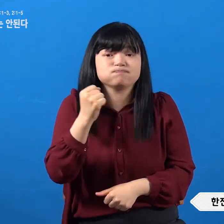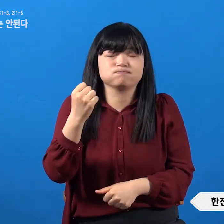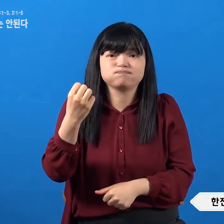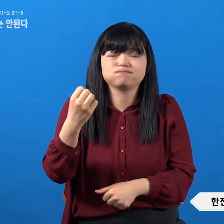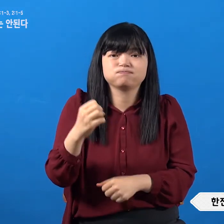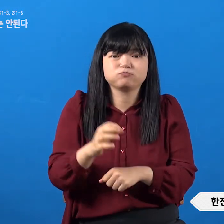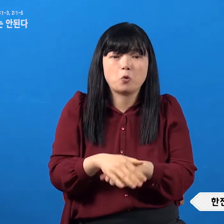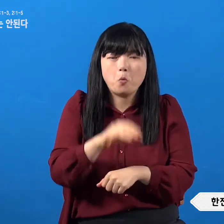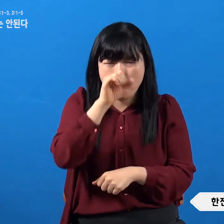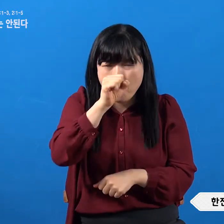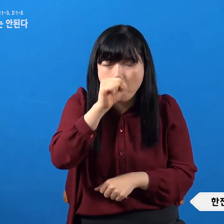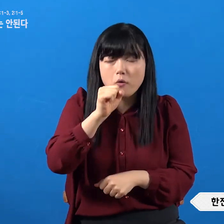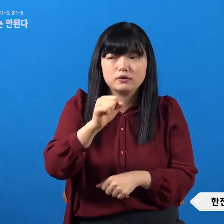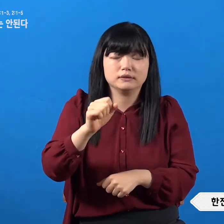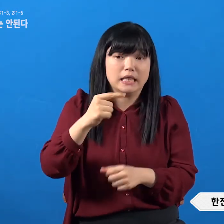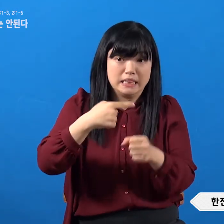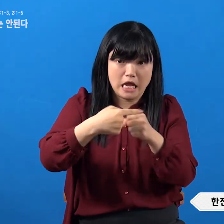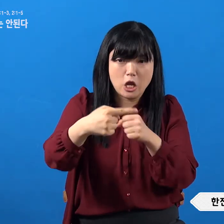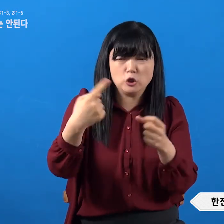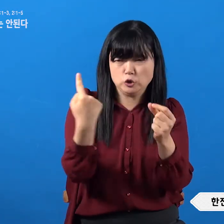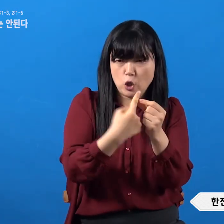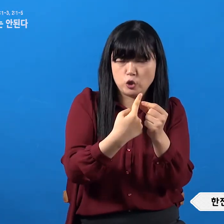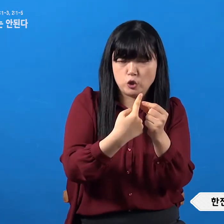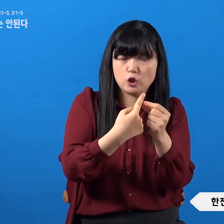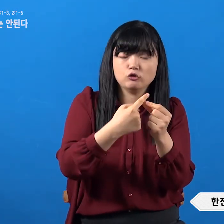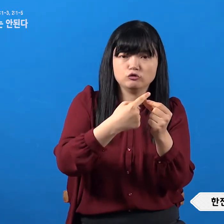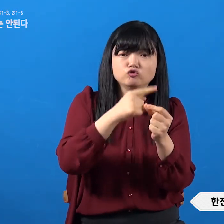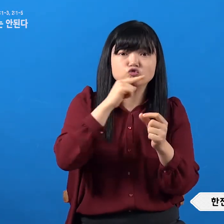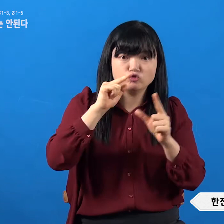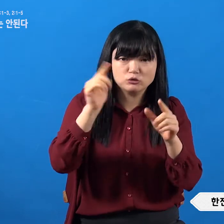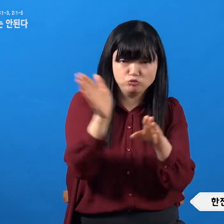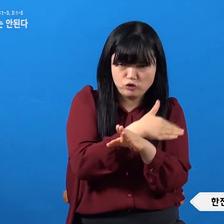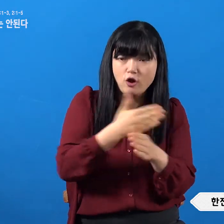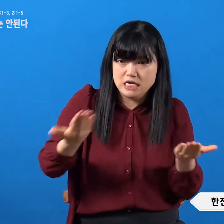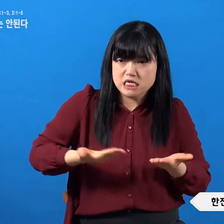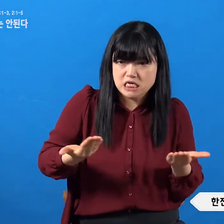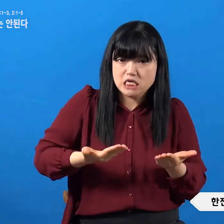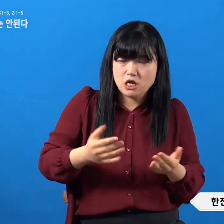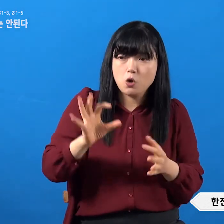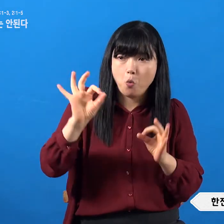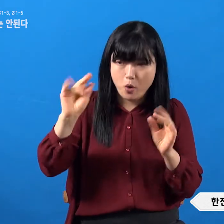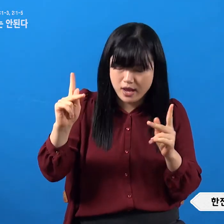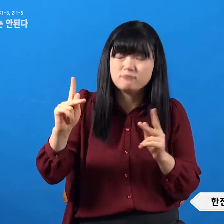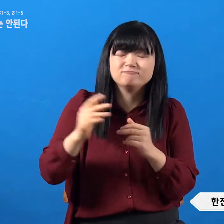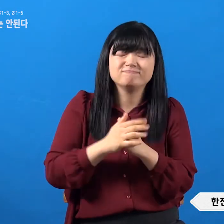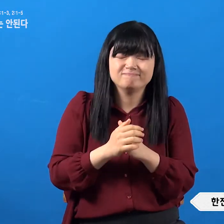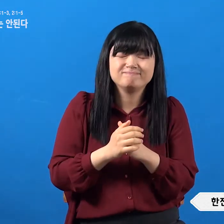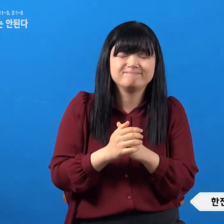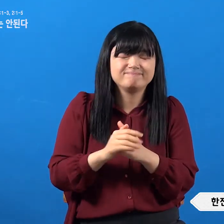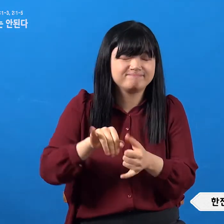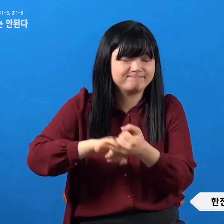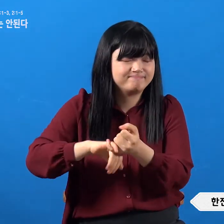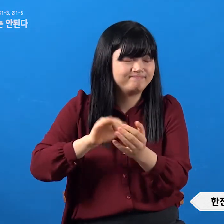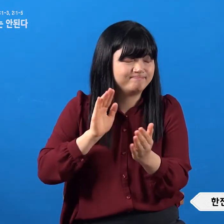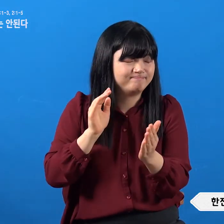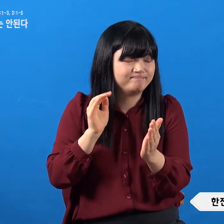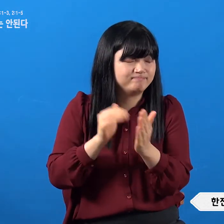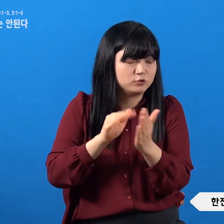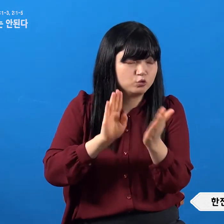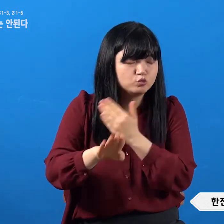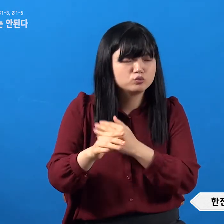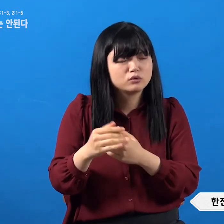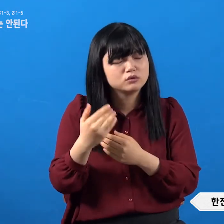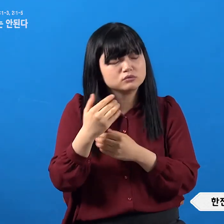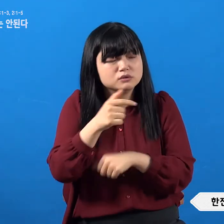했습니다. 그러면 좋습니다. 이제 내년 첫 주부터 일을 하십시다. 약속을 철석같이 했는데 그